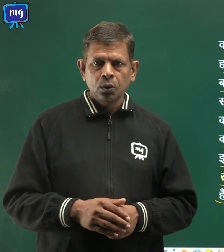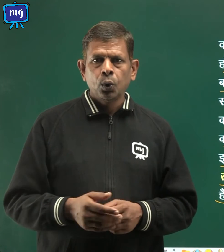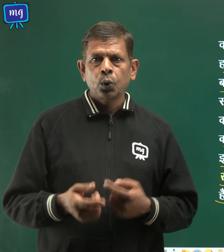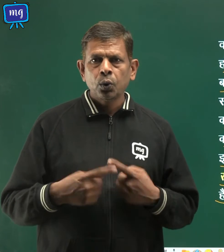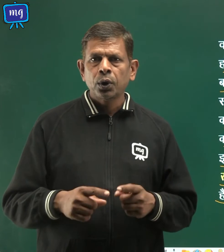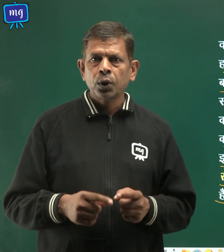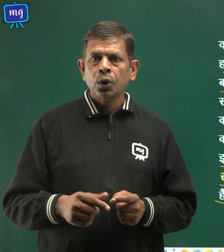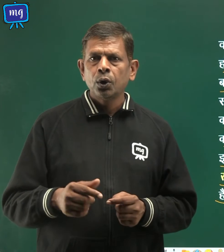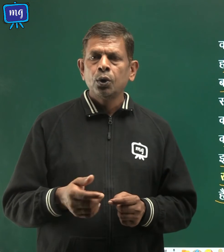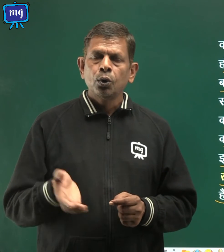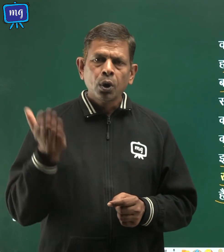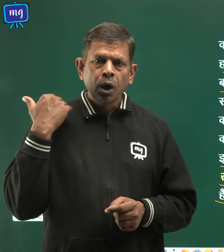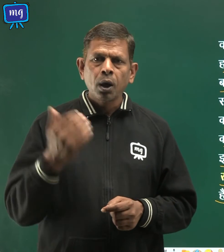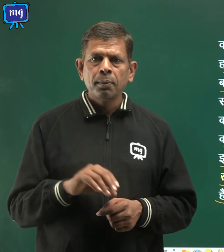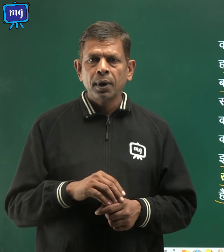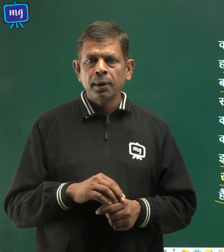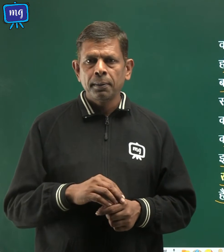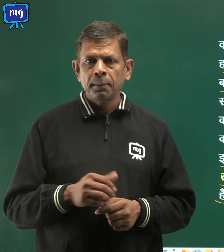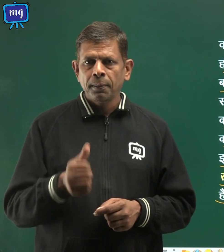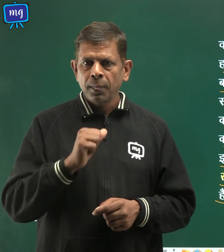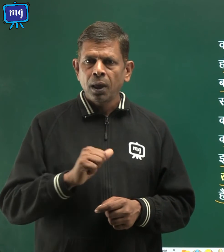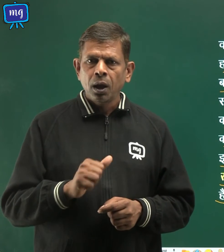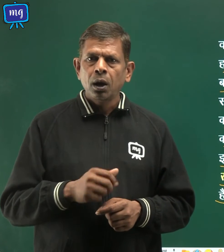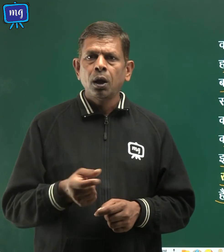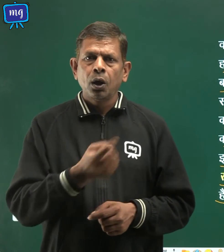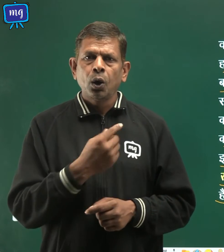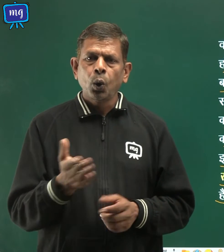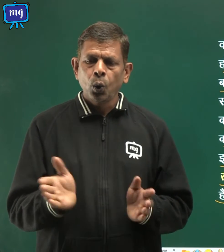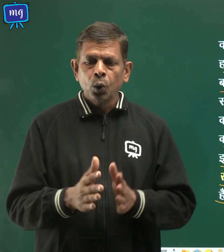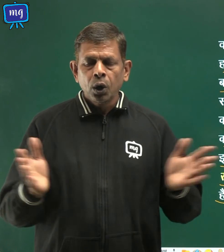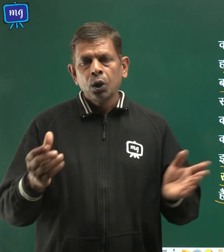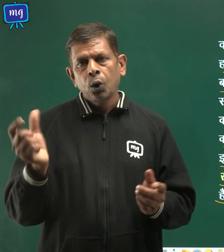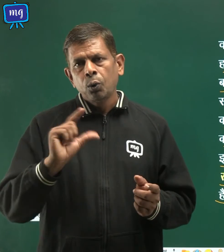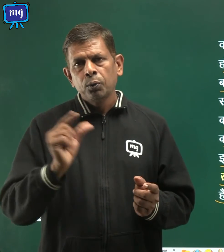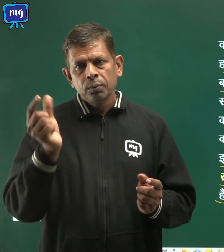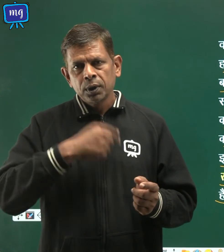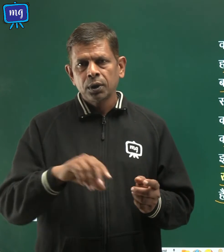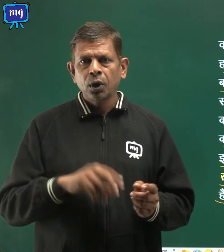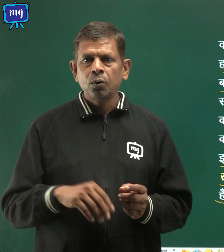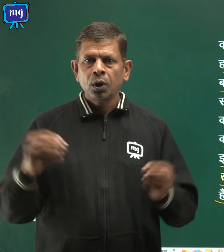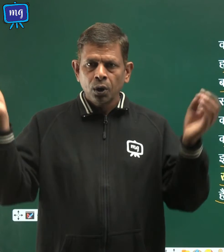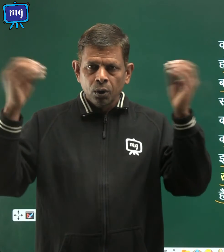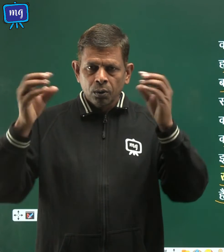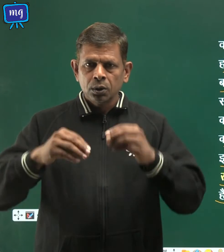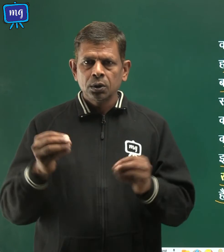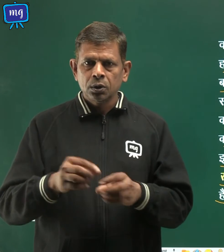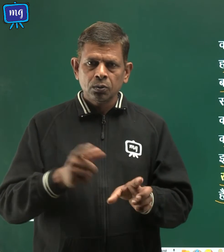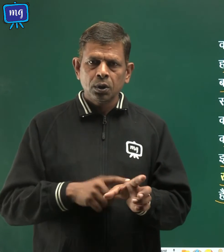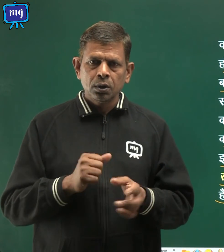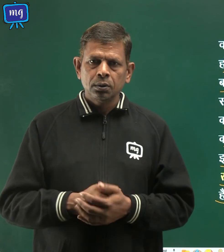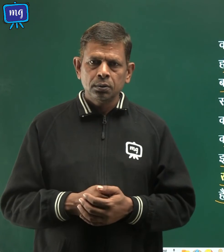क्योंकि जो जल हमने पहले ज़्यादा उपयोग में ले लिया था वो वर्षा जल के द्वारा